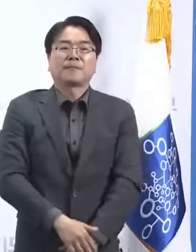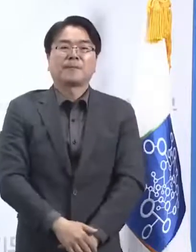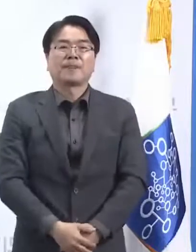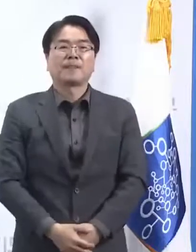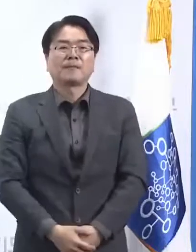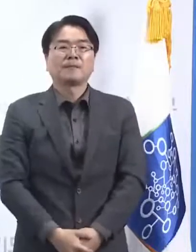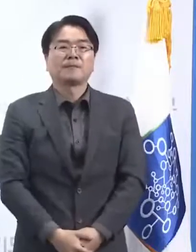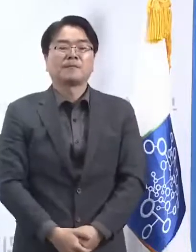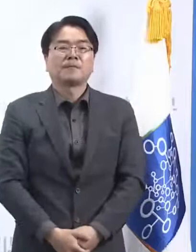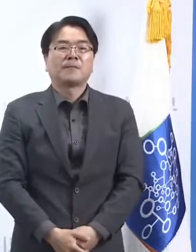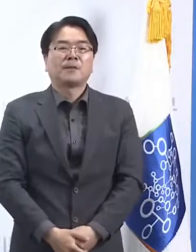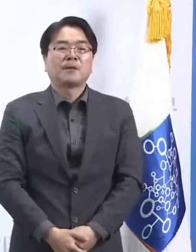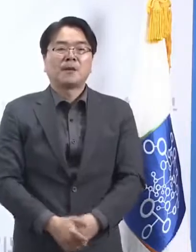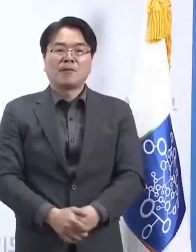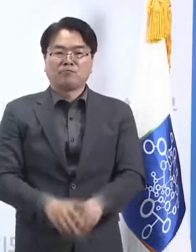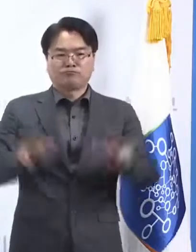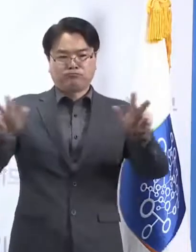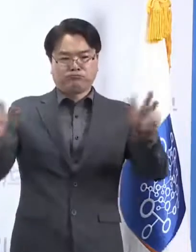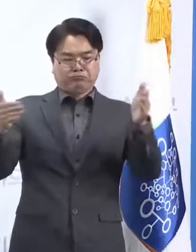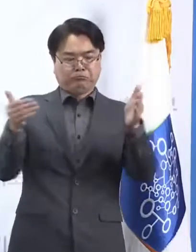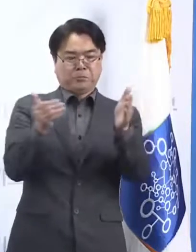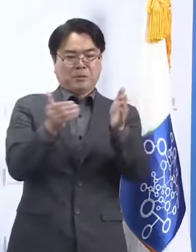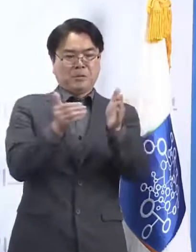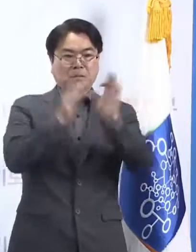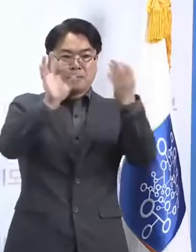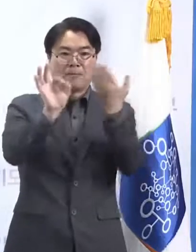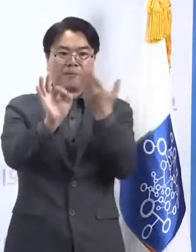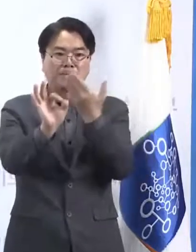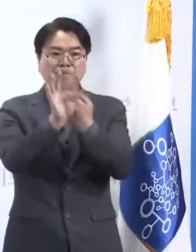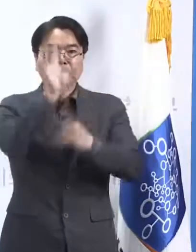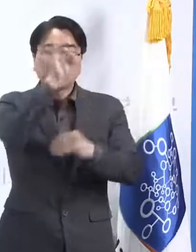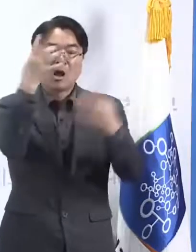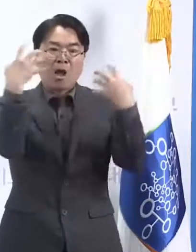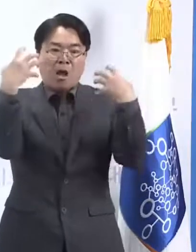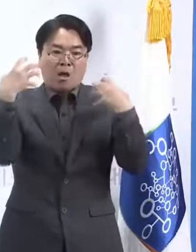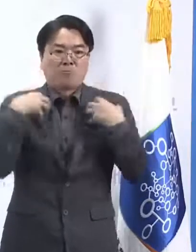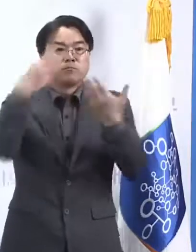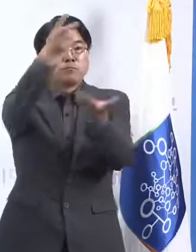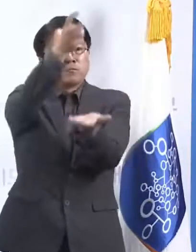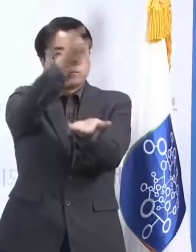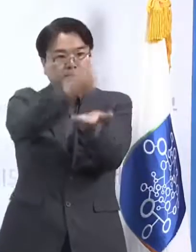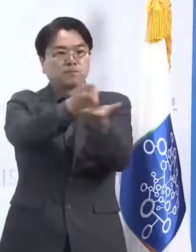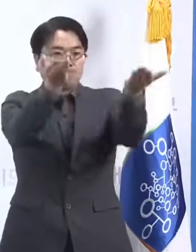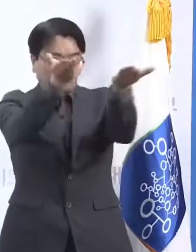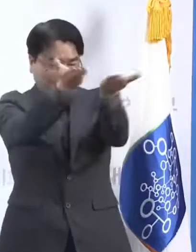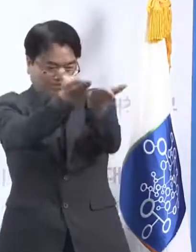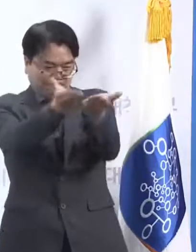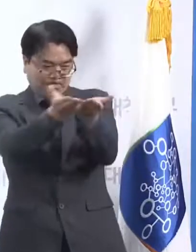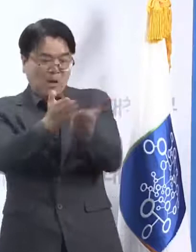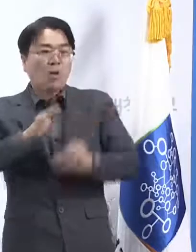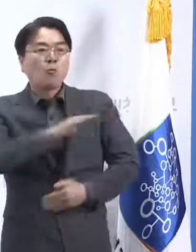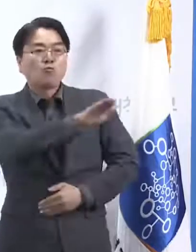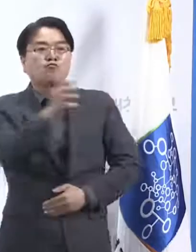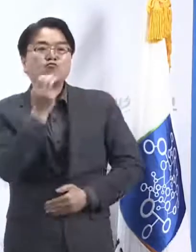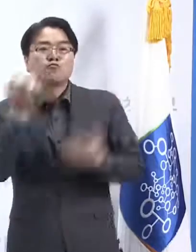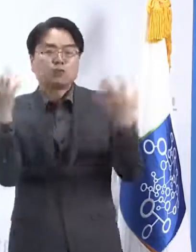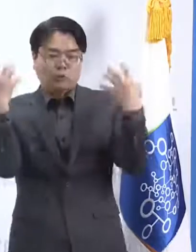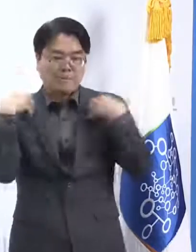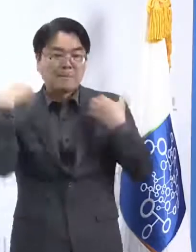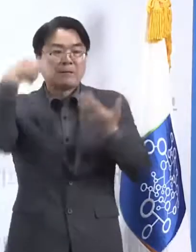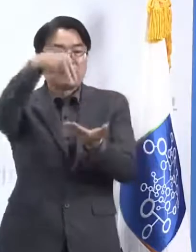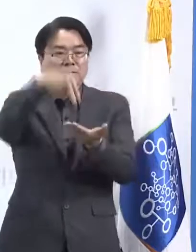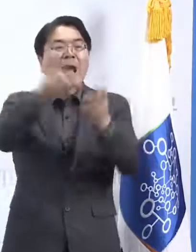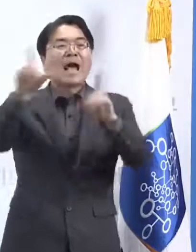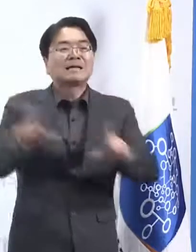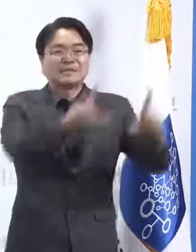네, 지금까지도 중앙정부 방침에 맞춰서 우리 경기도에서 생활